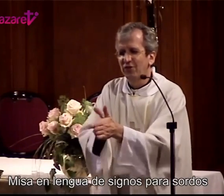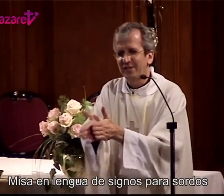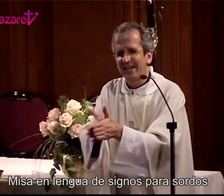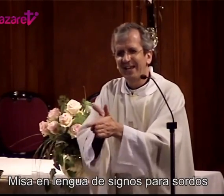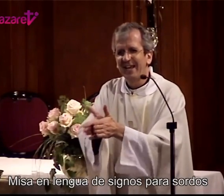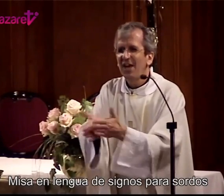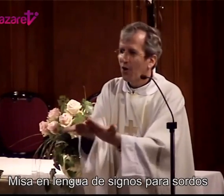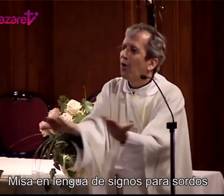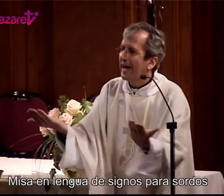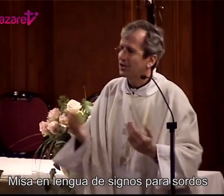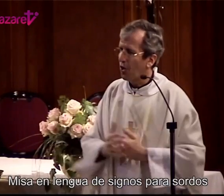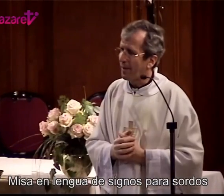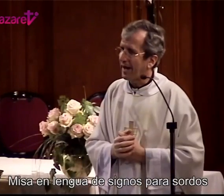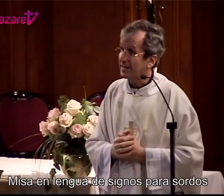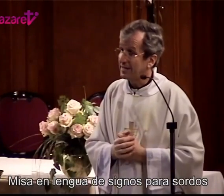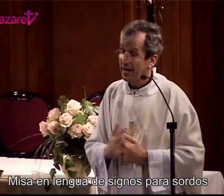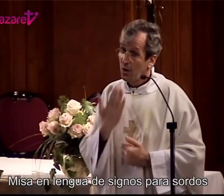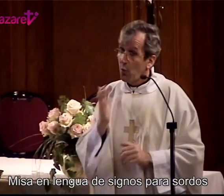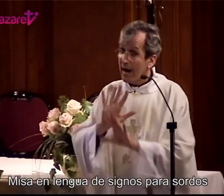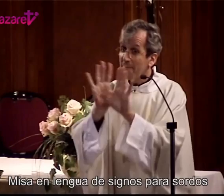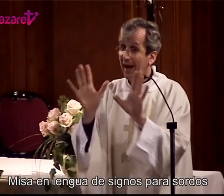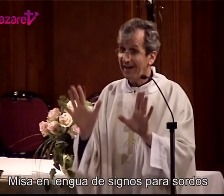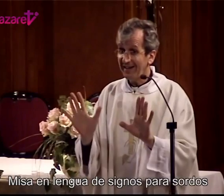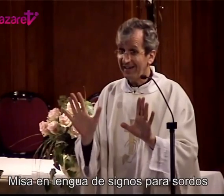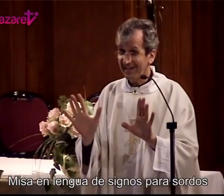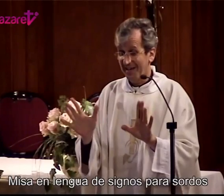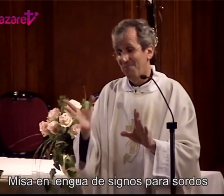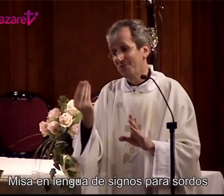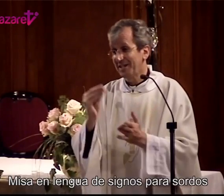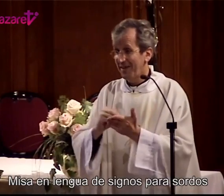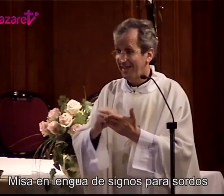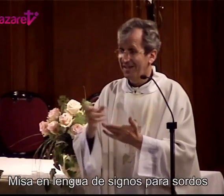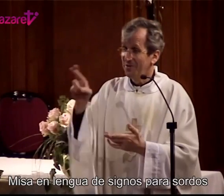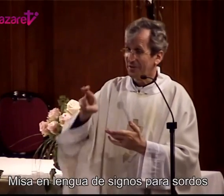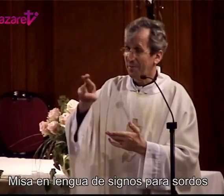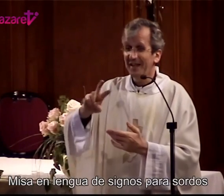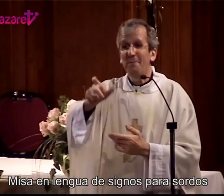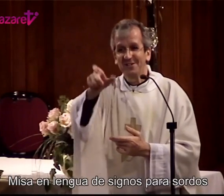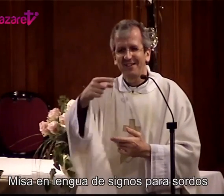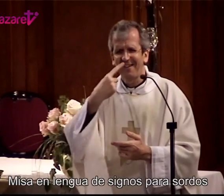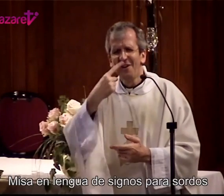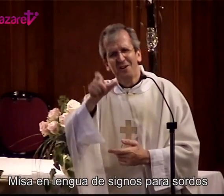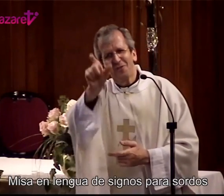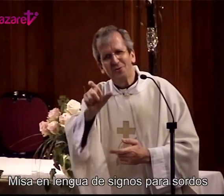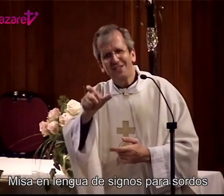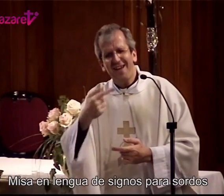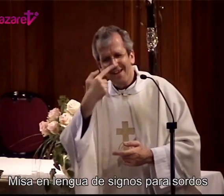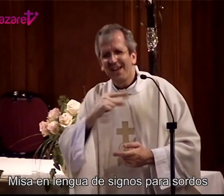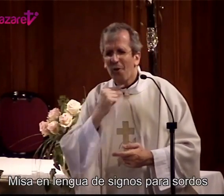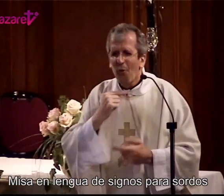rozándose, con las ovejas. Una imagen, que muchas veces nos repiten personas, dicen, usted huele